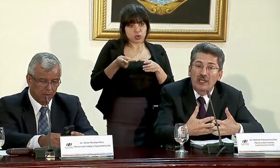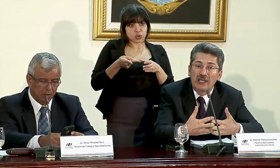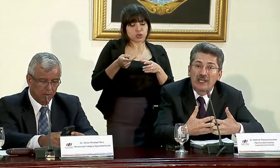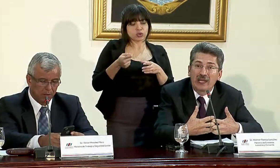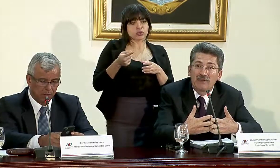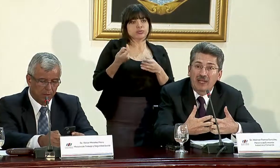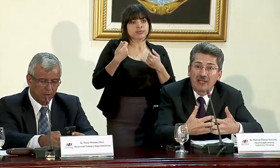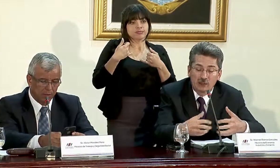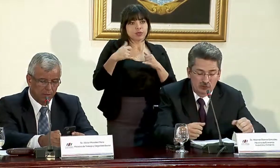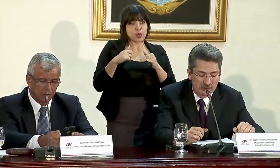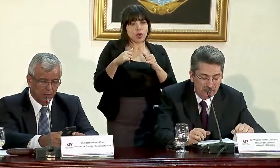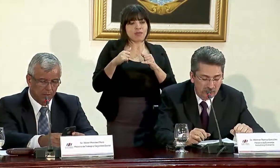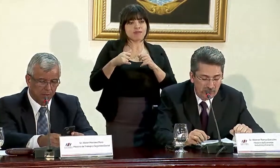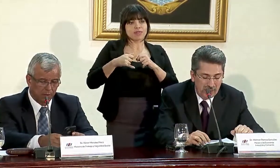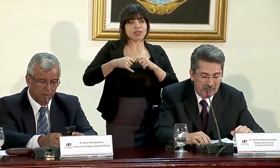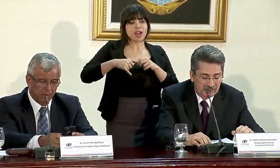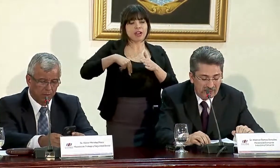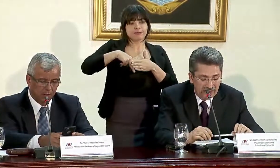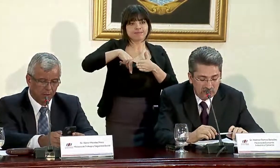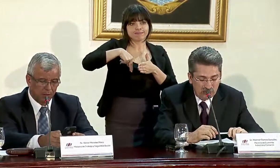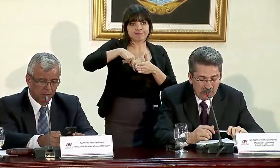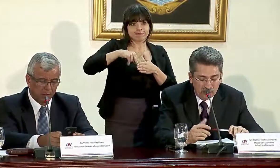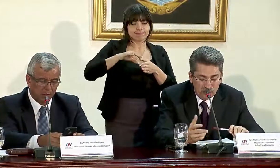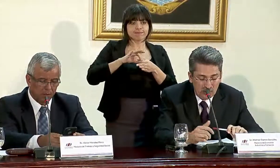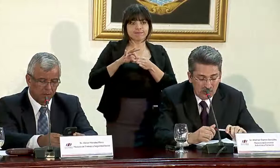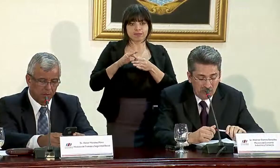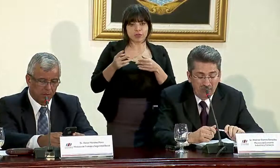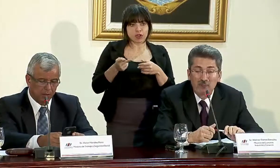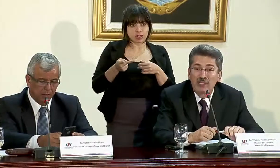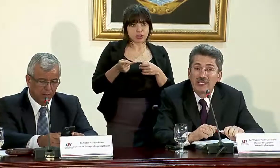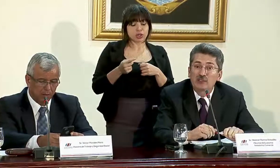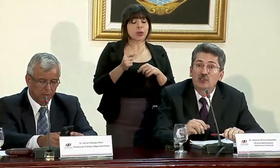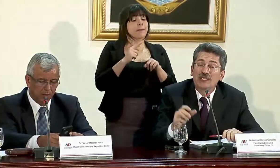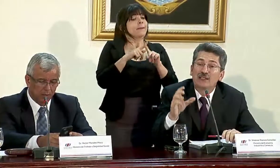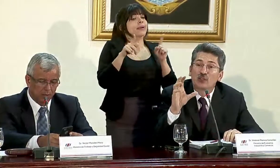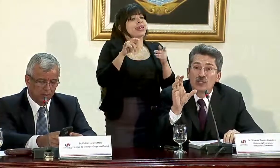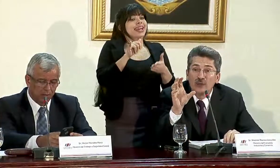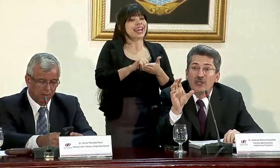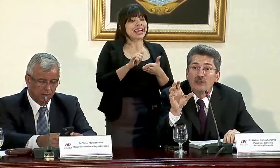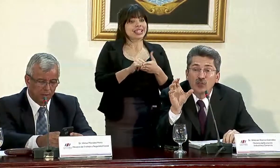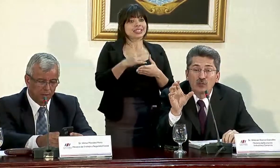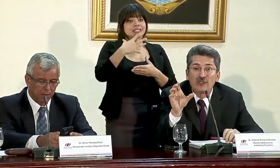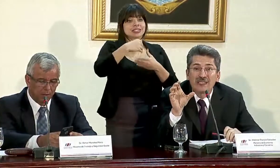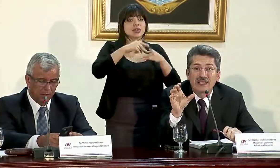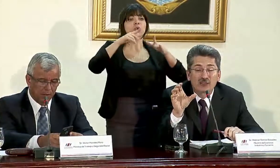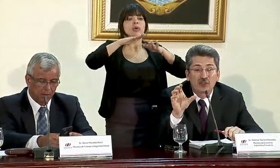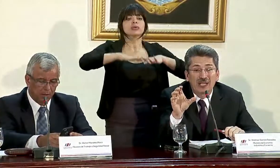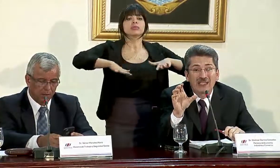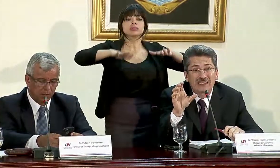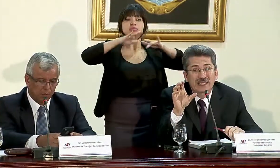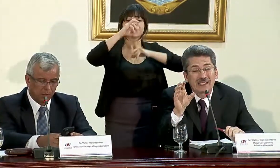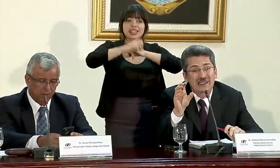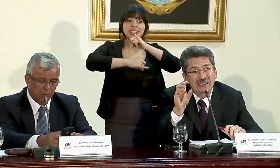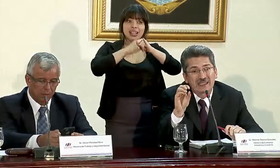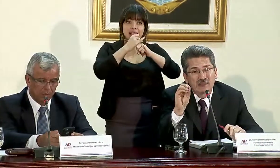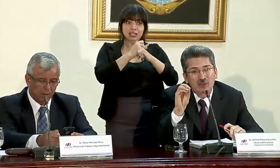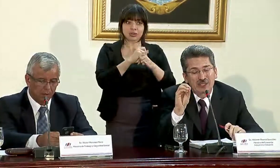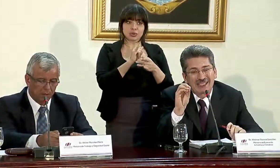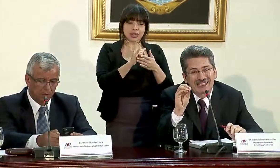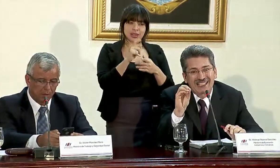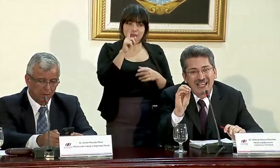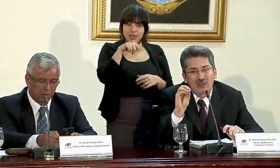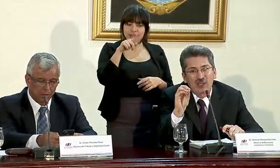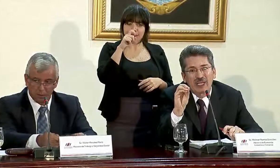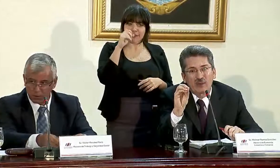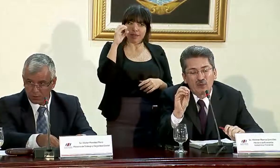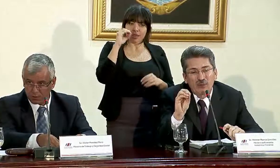muy amarrados, que están muy relacionados. Pero esto dentro de un entorno internacional, es que tenemos que